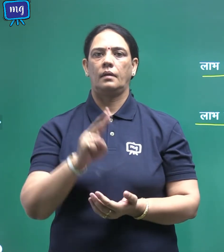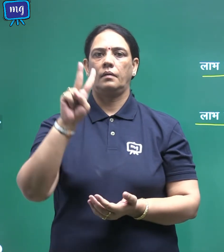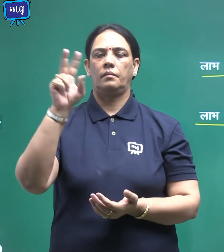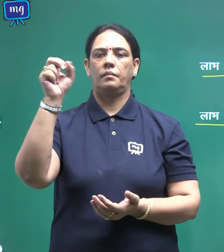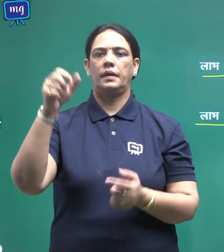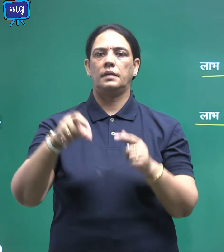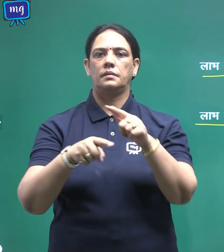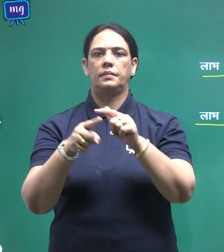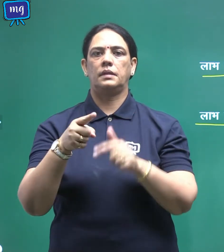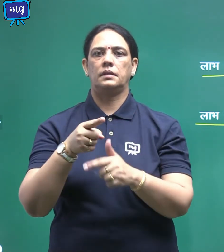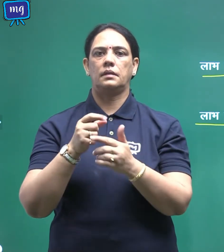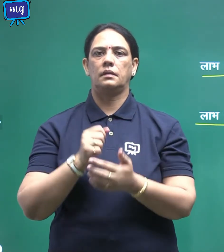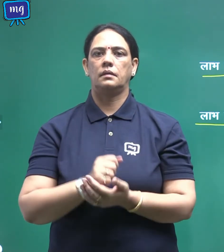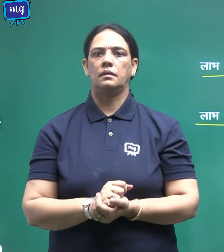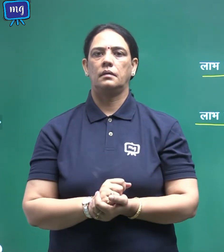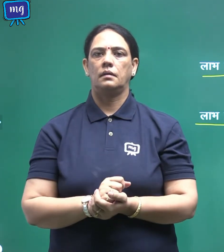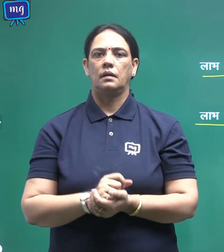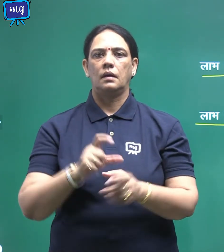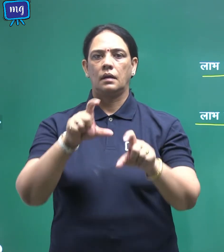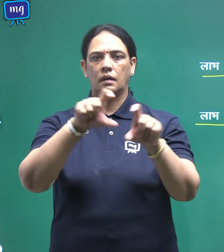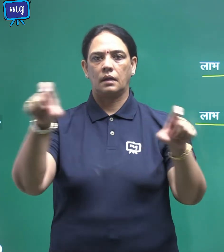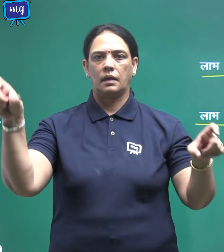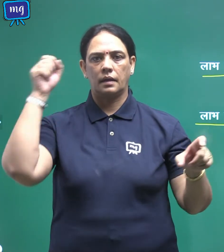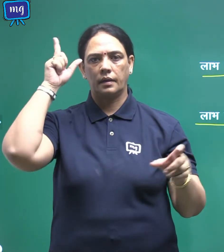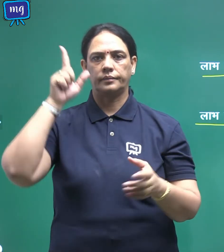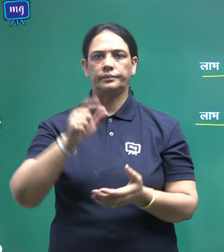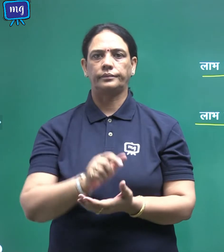20%। समझ आ गया?